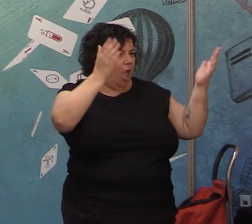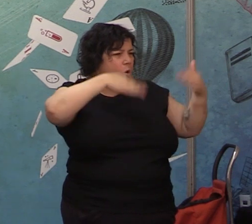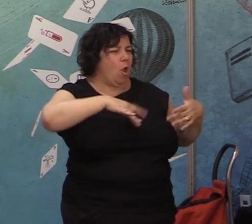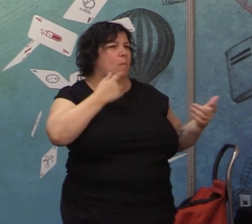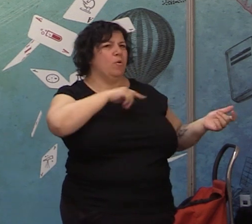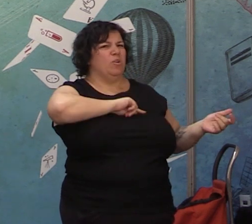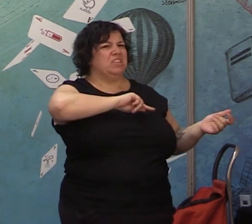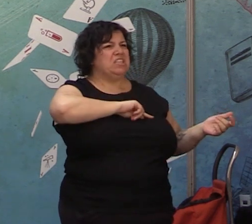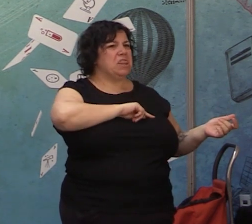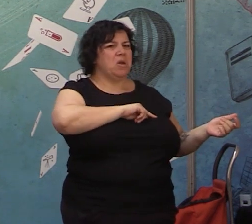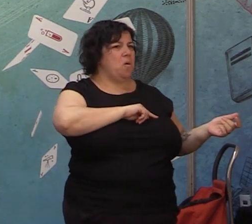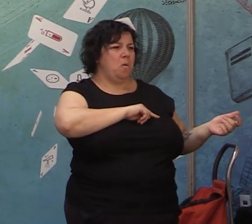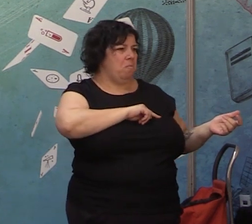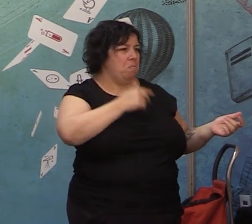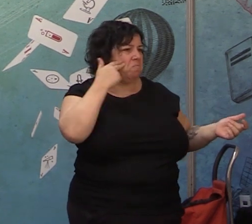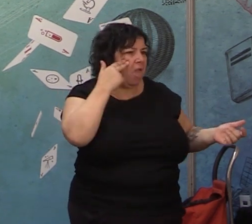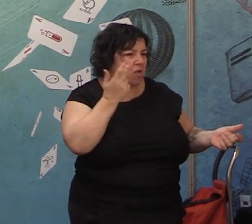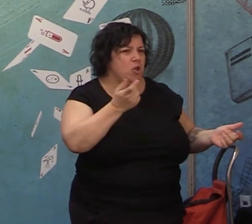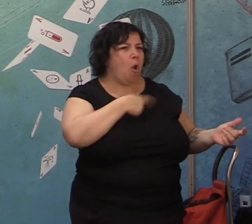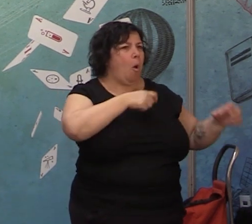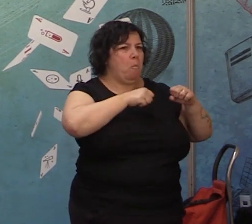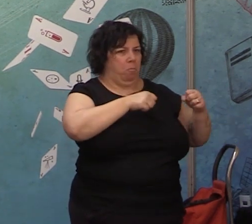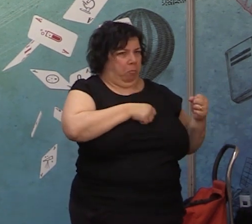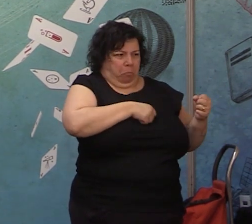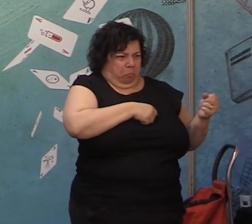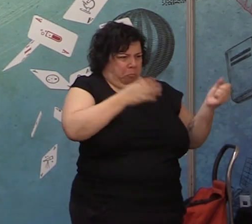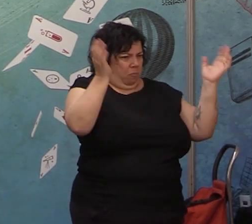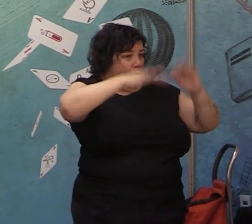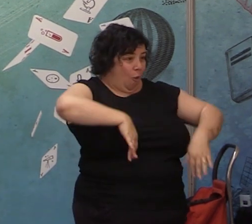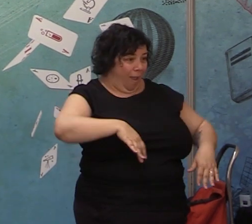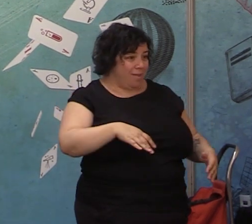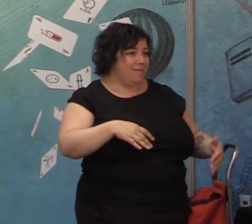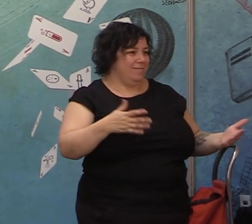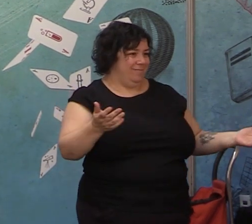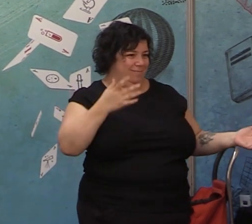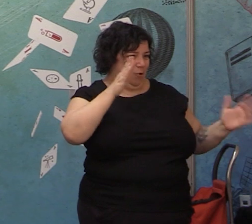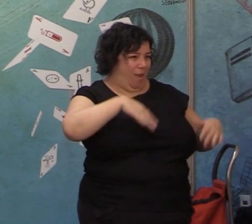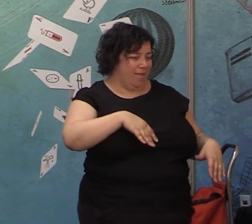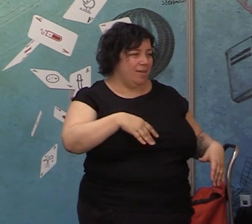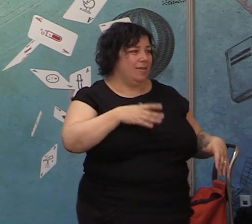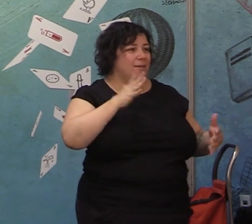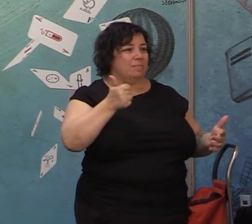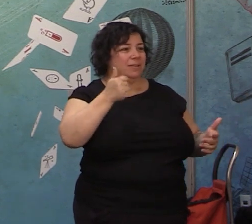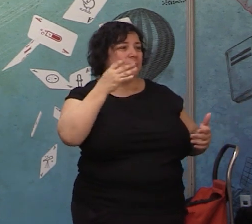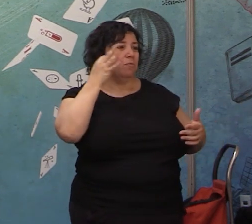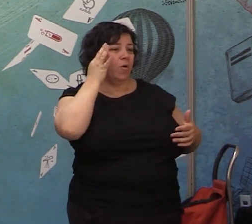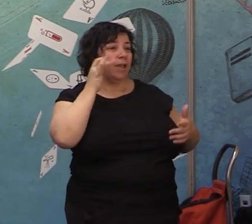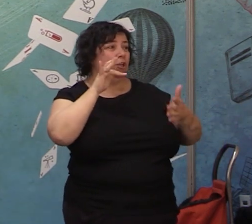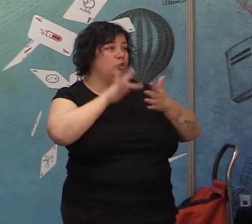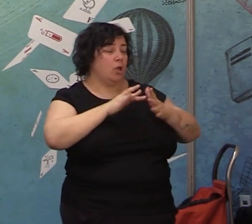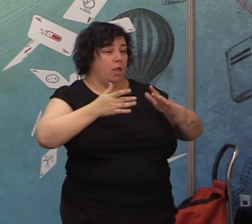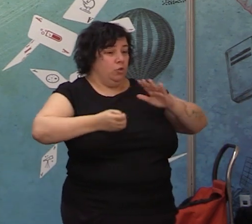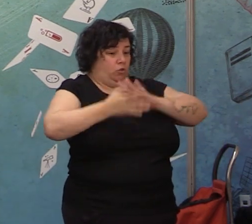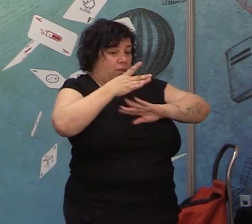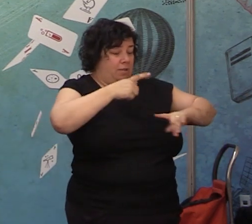esa sensación, ese miedo de que puedan tener un infarto. ¿Qué pasa también? Que cuando las mujeres están teniendo un infarto,